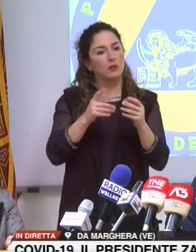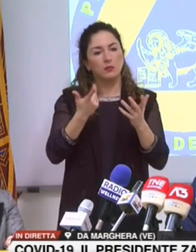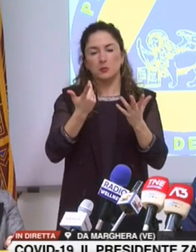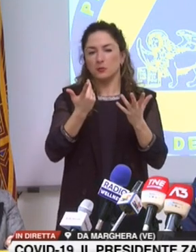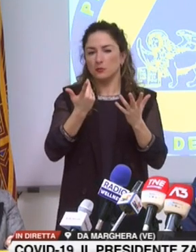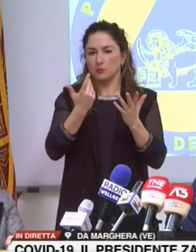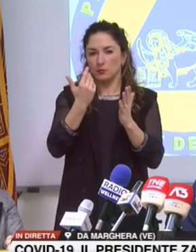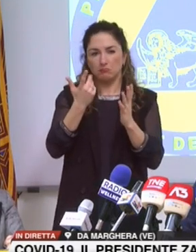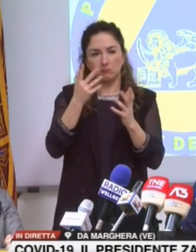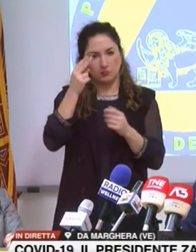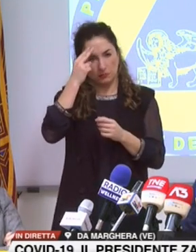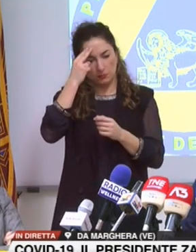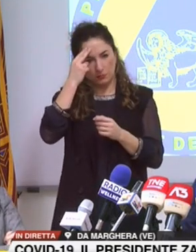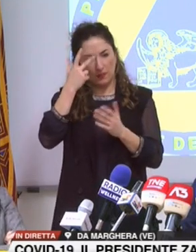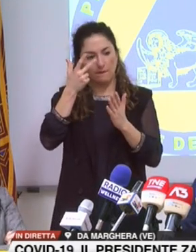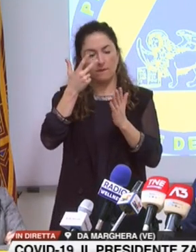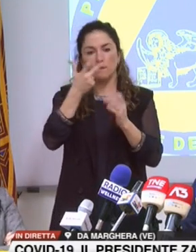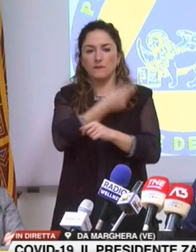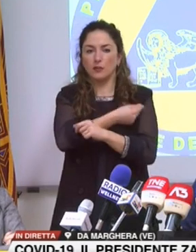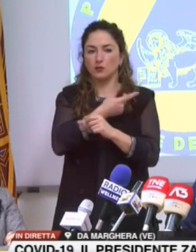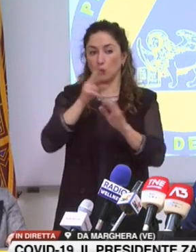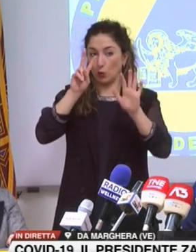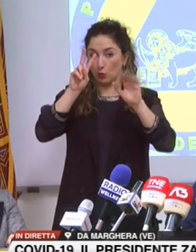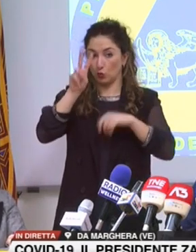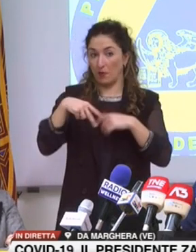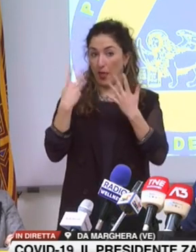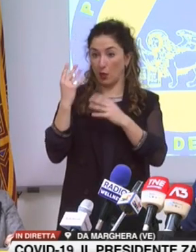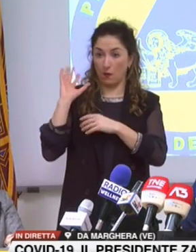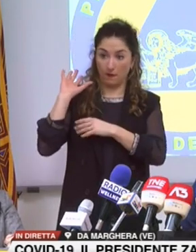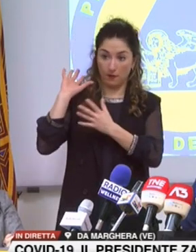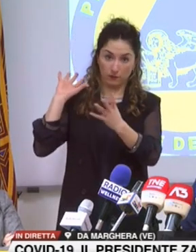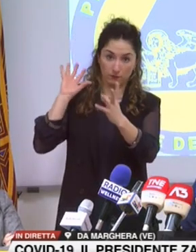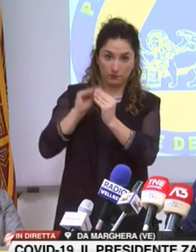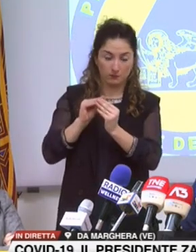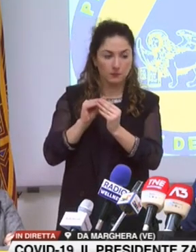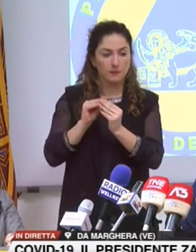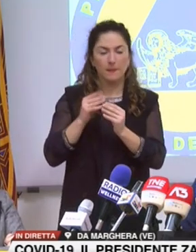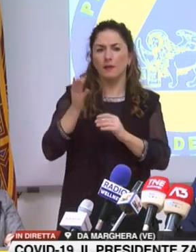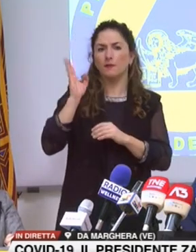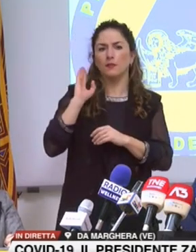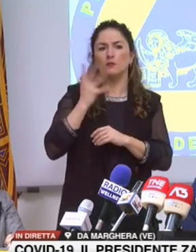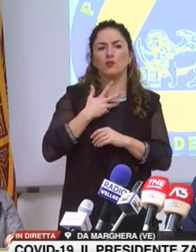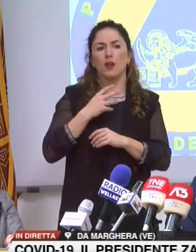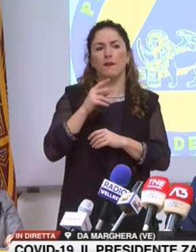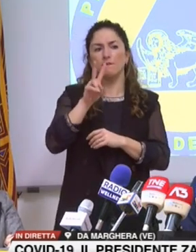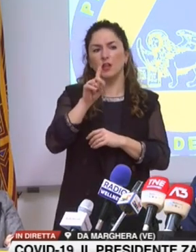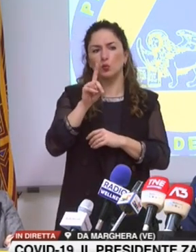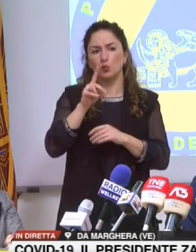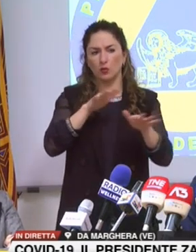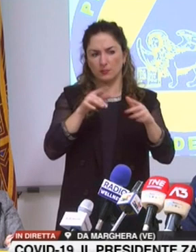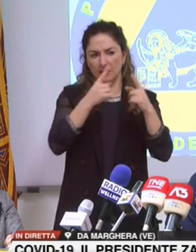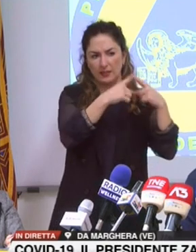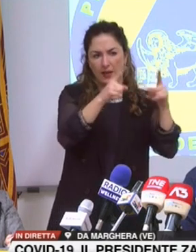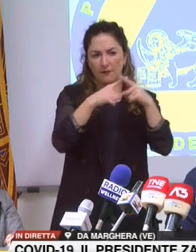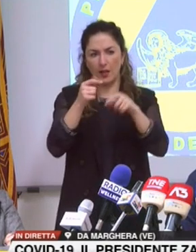nel senso che questo sistema dal 2009 ovviamente è andato a sostituire, al tempo erano 21 sistemi diversi per ogni